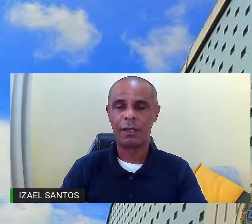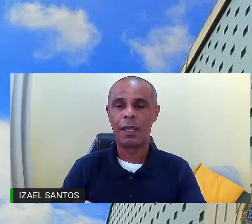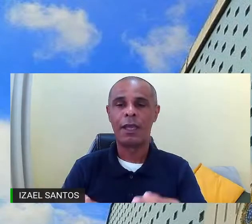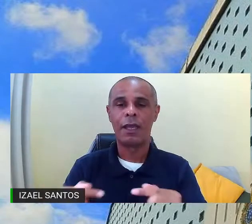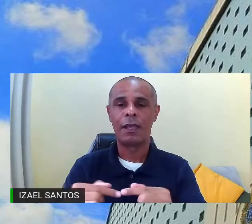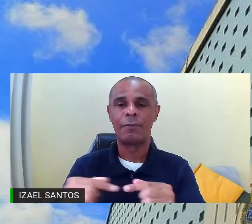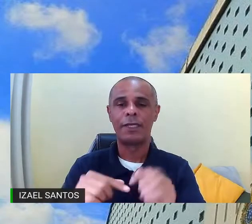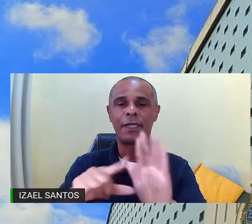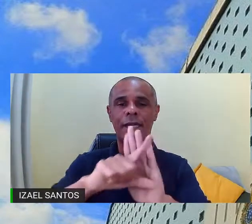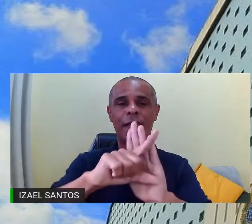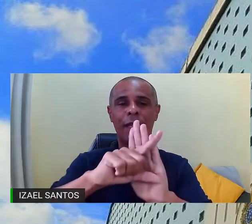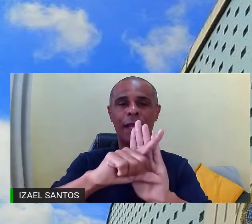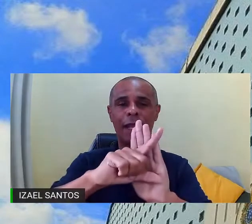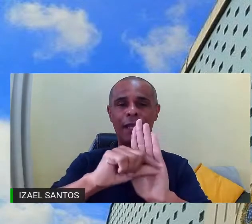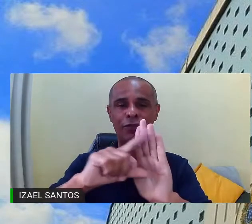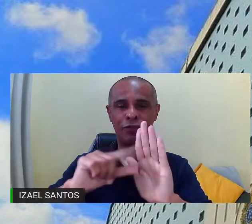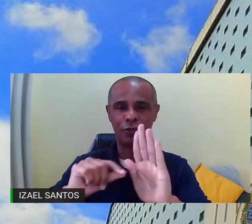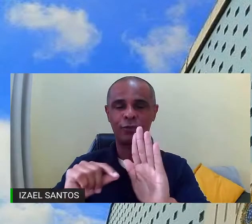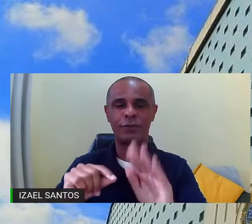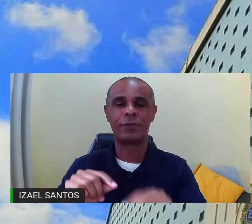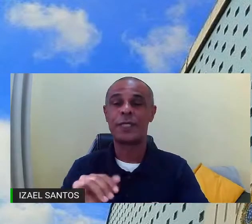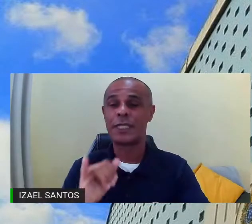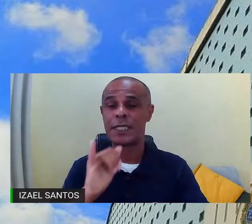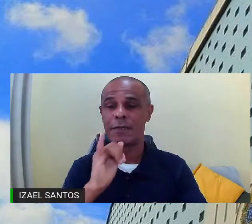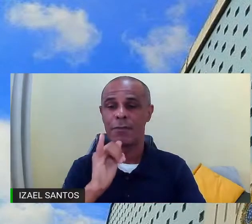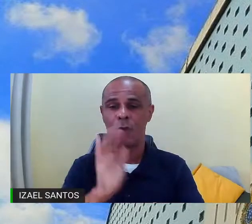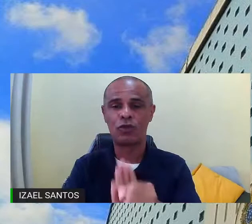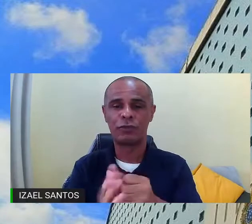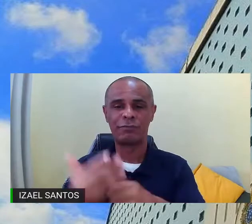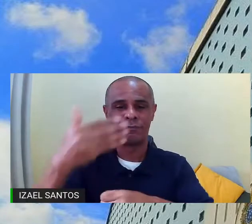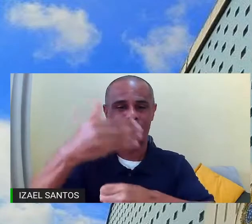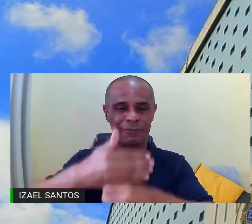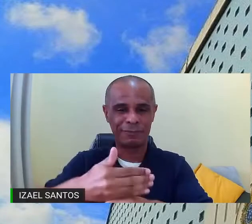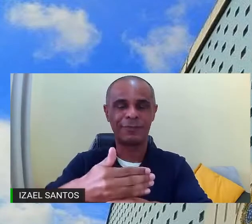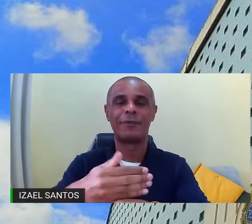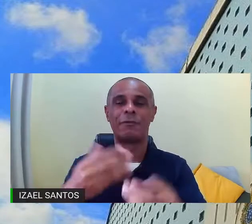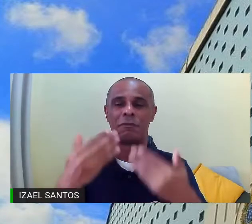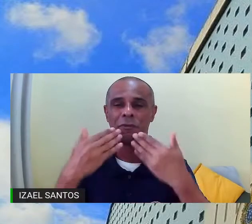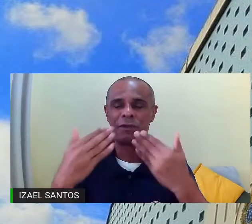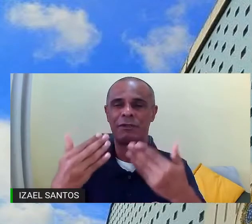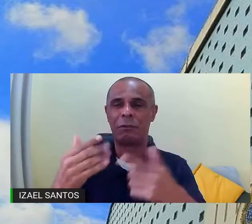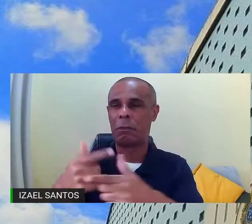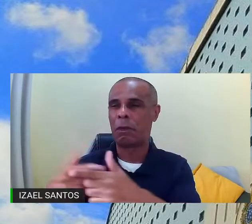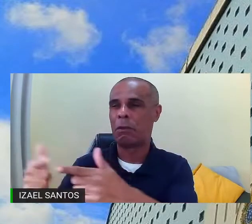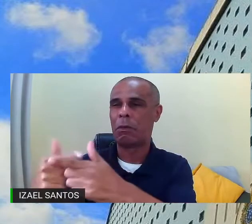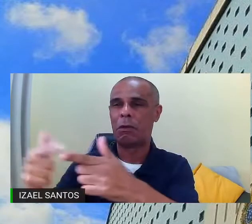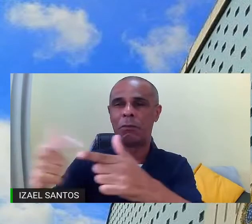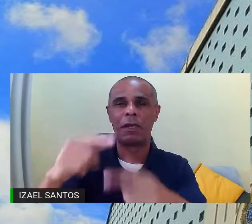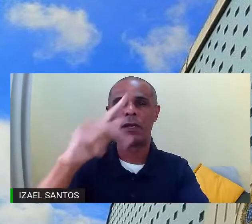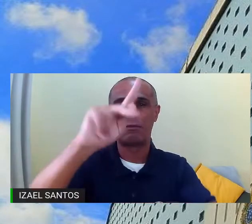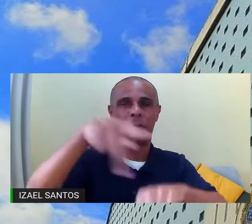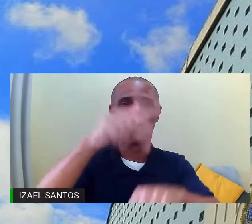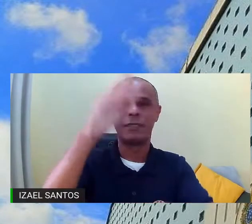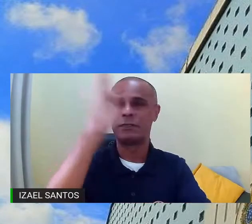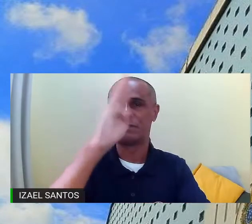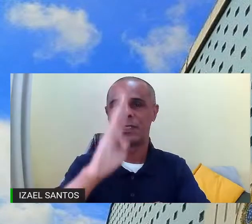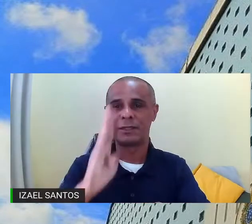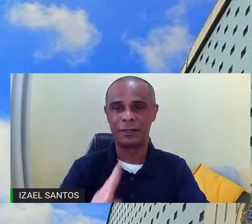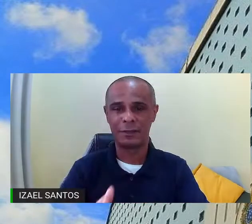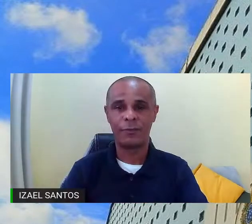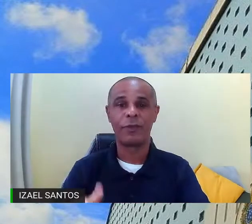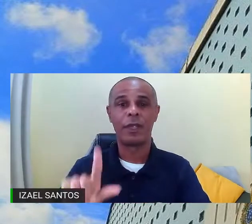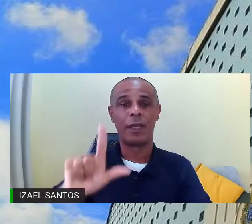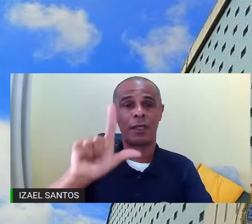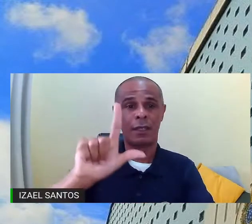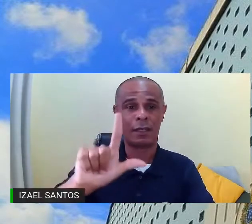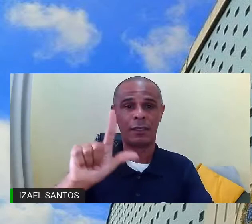fascismo cultural e pandemia sem controle, em síntese trágica, devastam o país. Assim, Leda Paulani resume